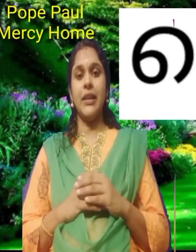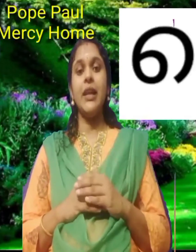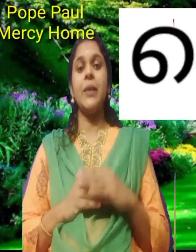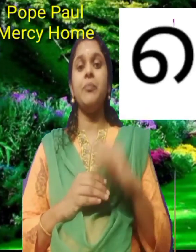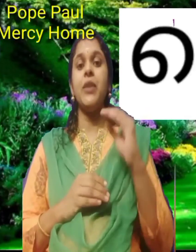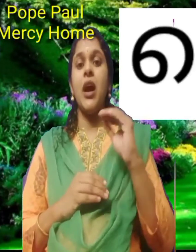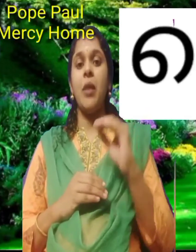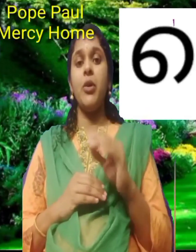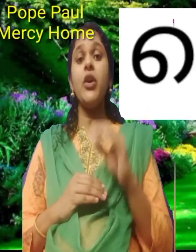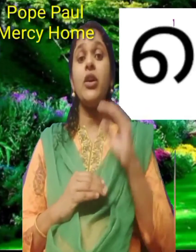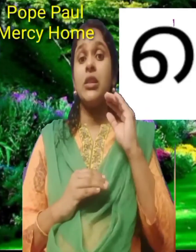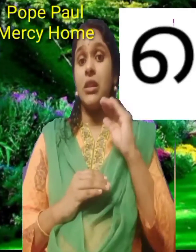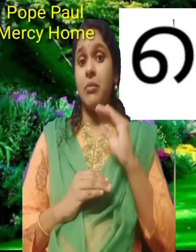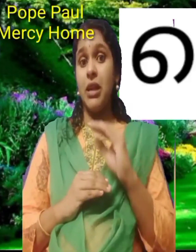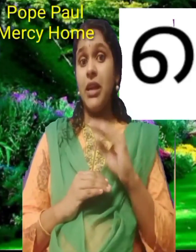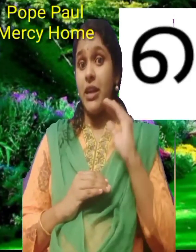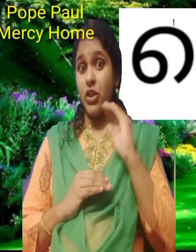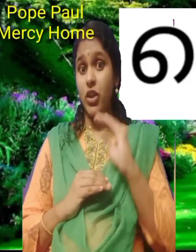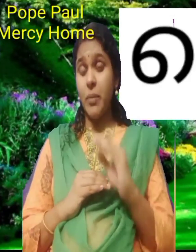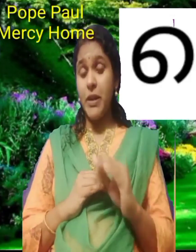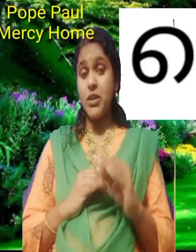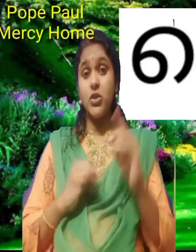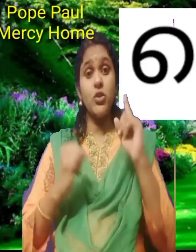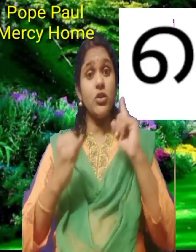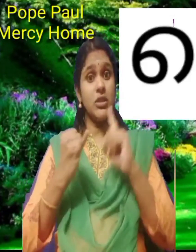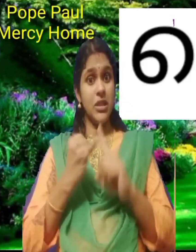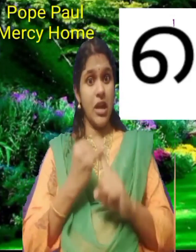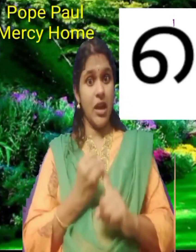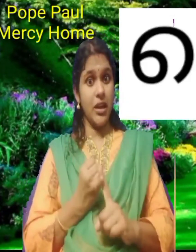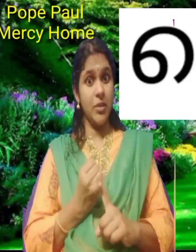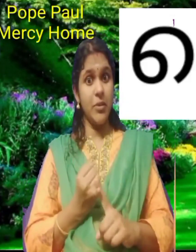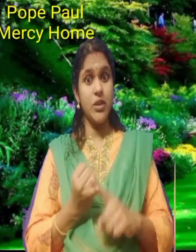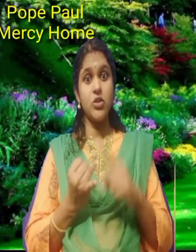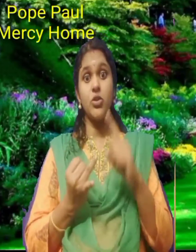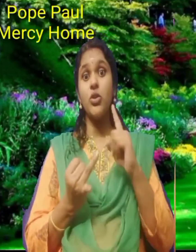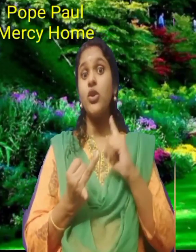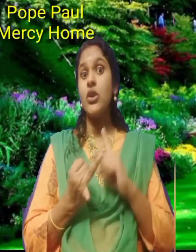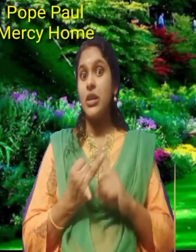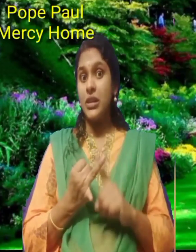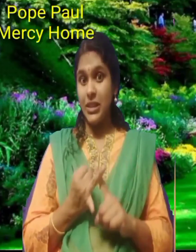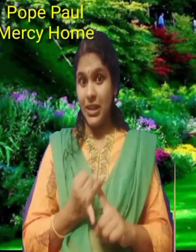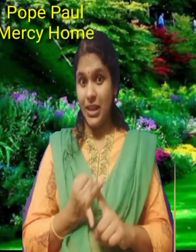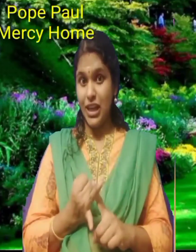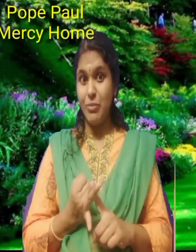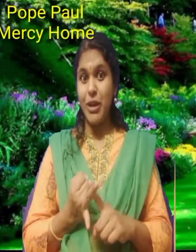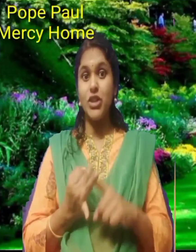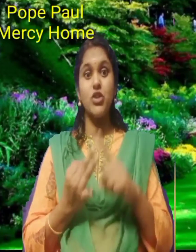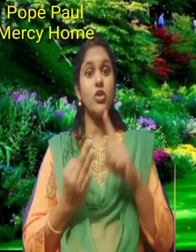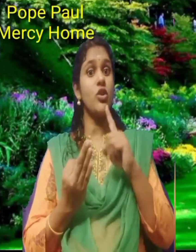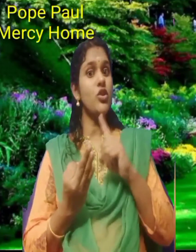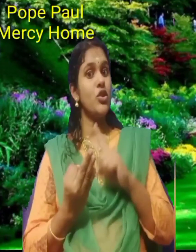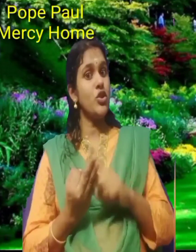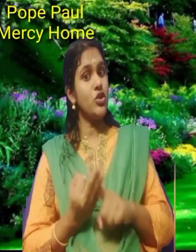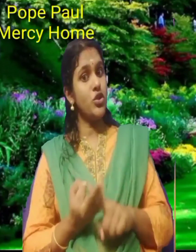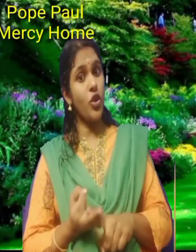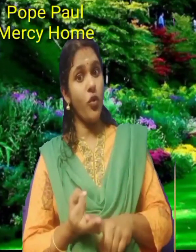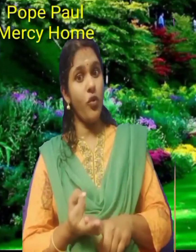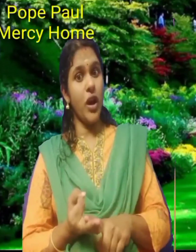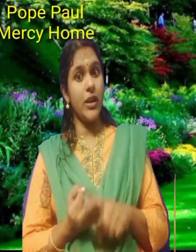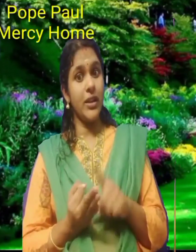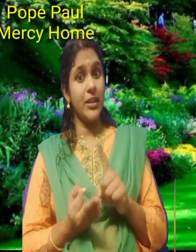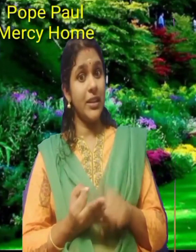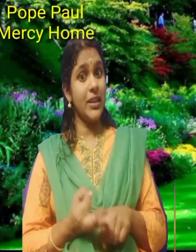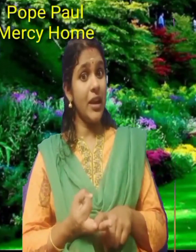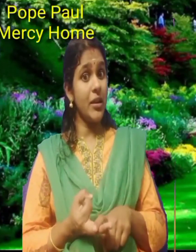അങ്ങനെ തന്നെ. അപ്പോ നമ്മള് എന്തൊക്കെ പഠിച്ചു? ഞായർ പഠിച്ചു, തിങ്കൾ പഠിച്ചു,